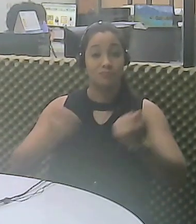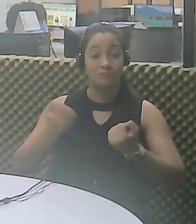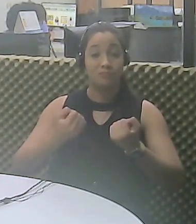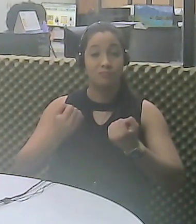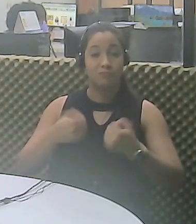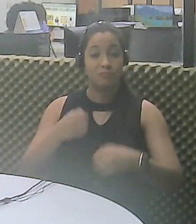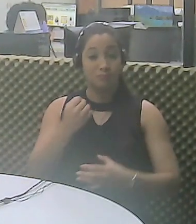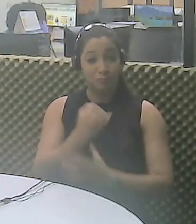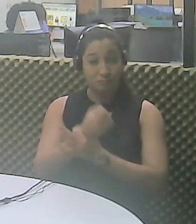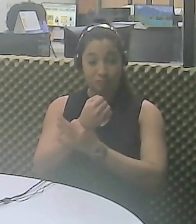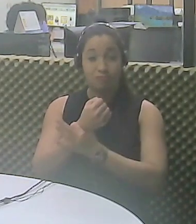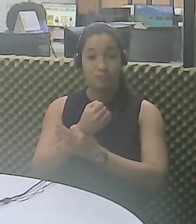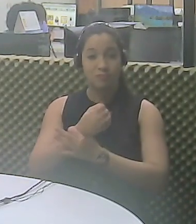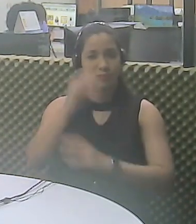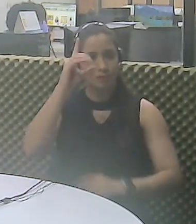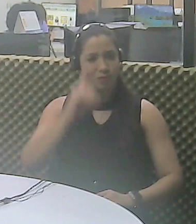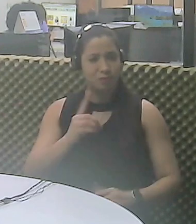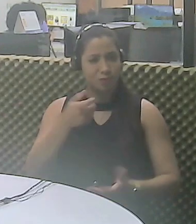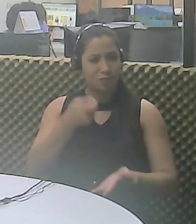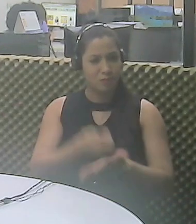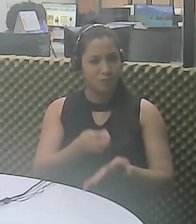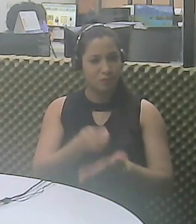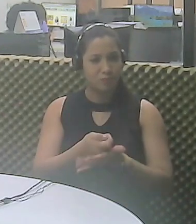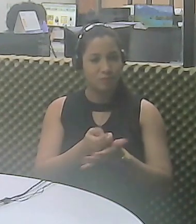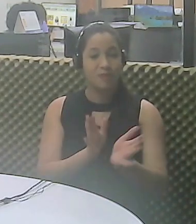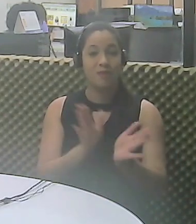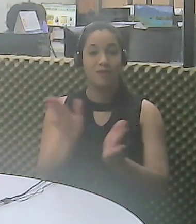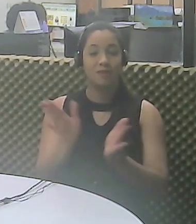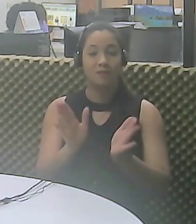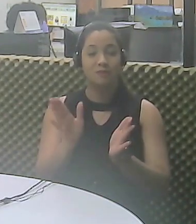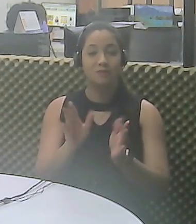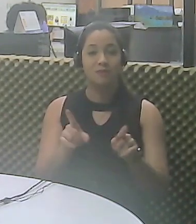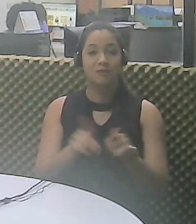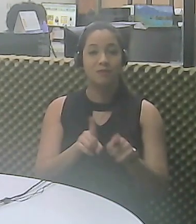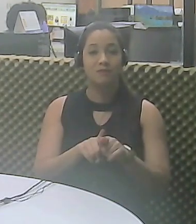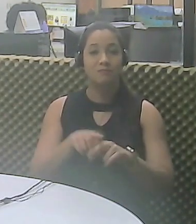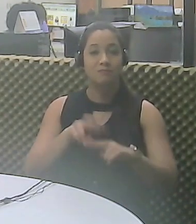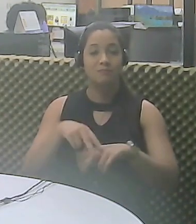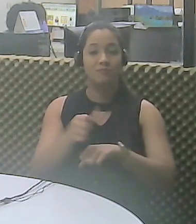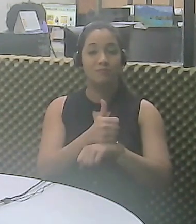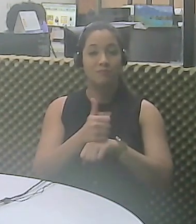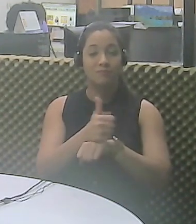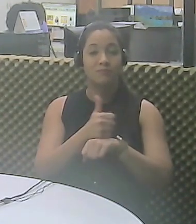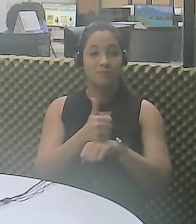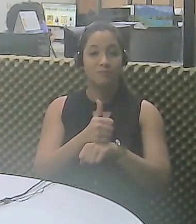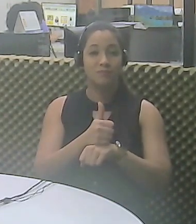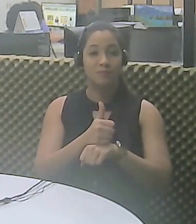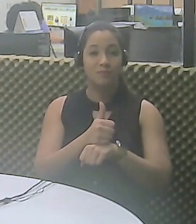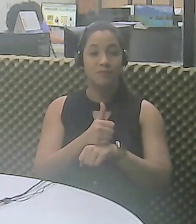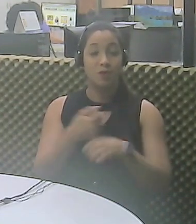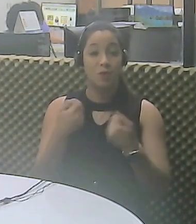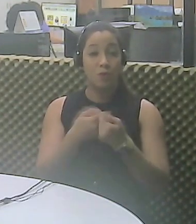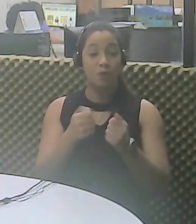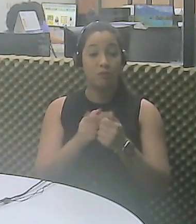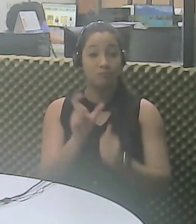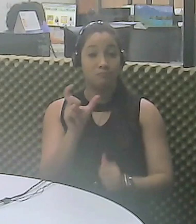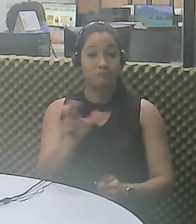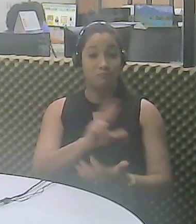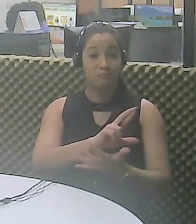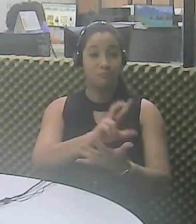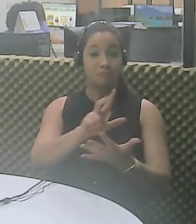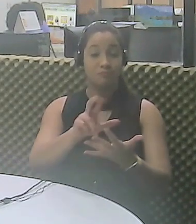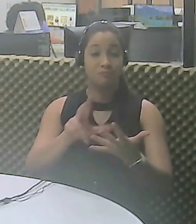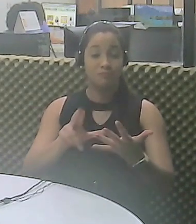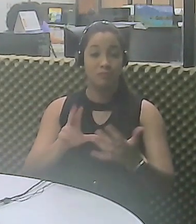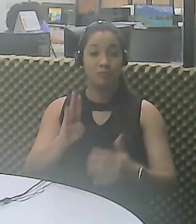condutas de segurança, direitos e deveres, acessibilidade, assentos prioritários e uso do passe escolar, entre outros.